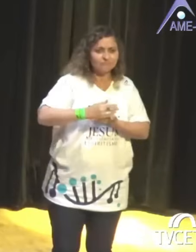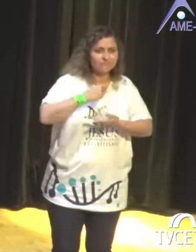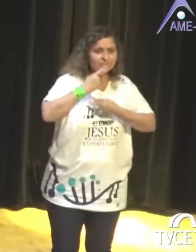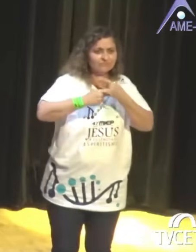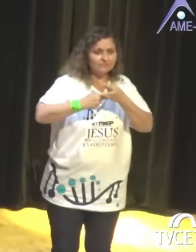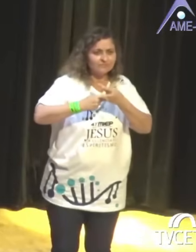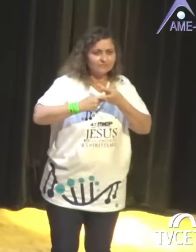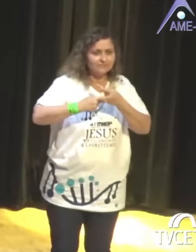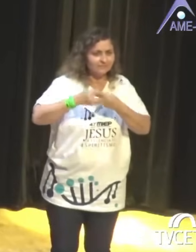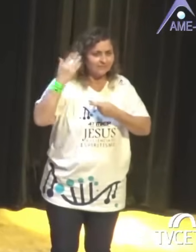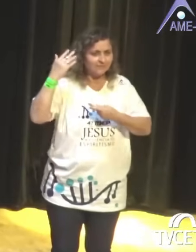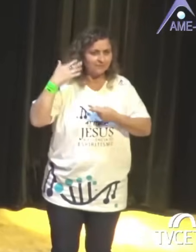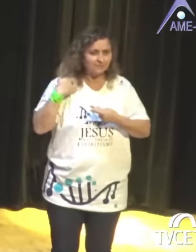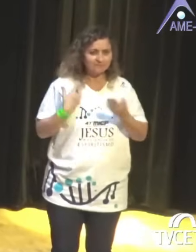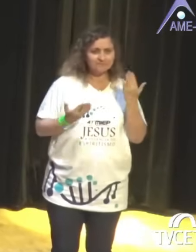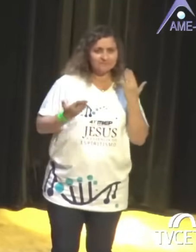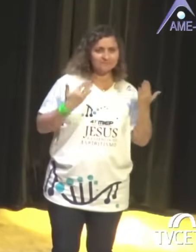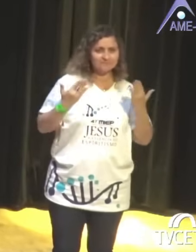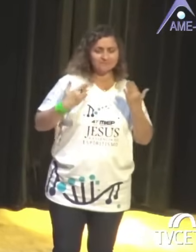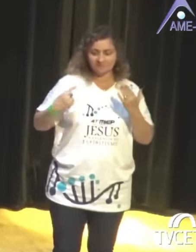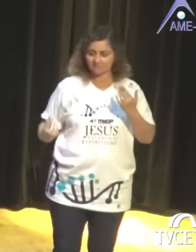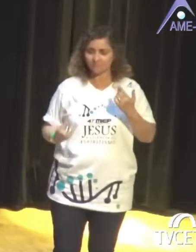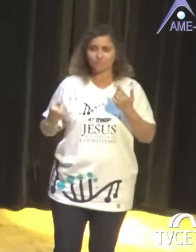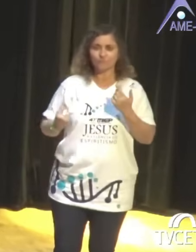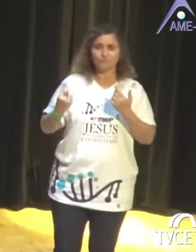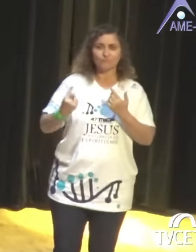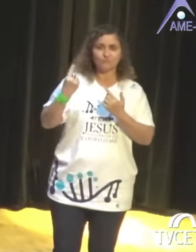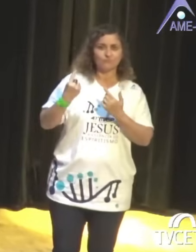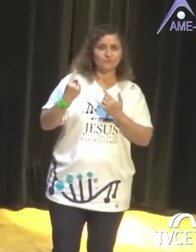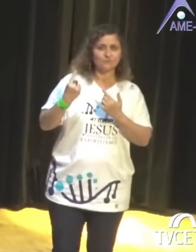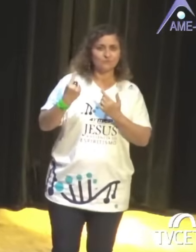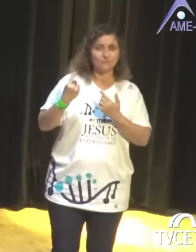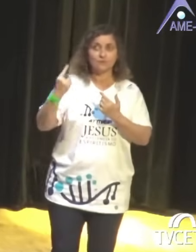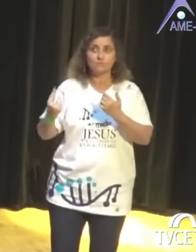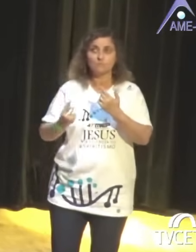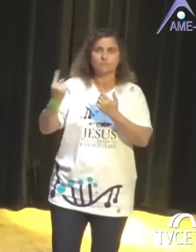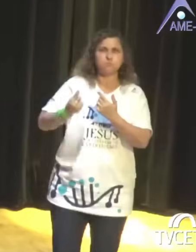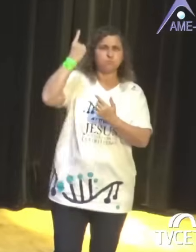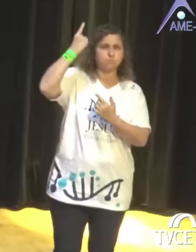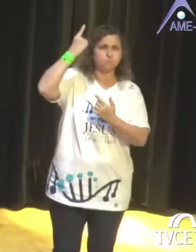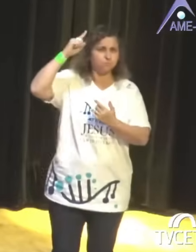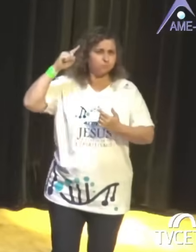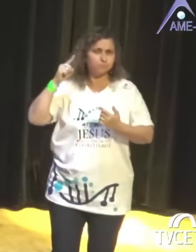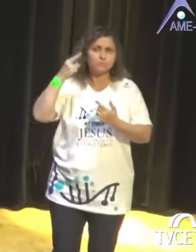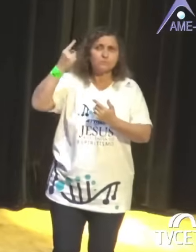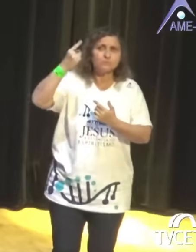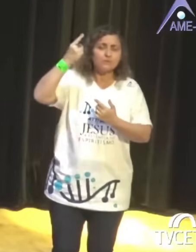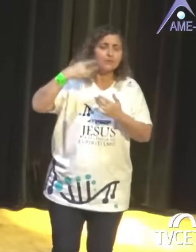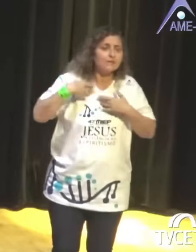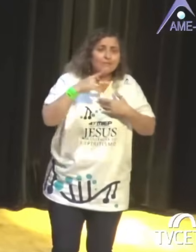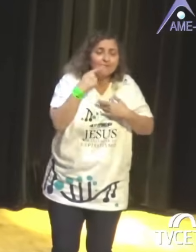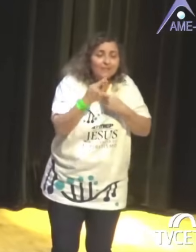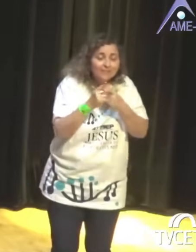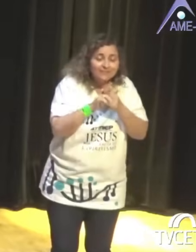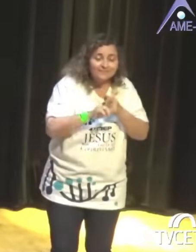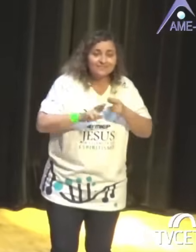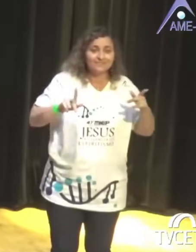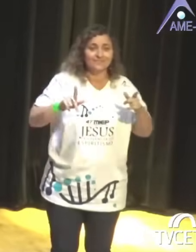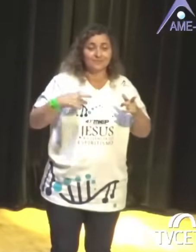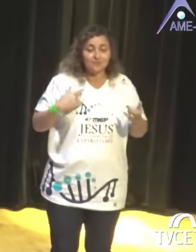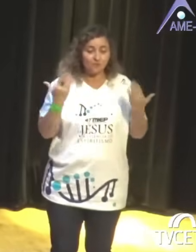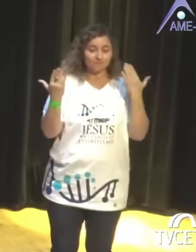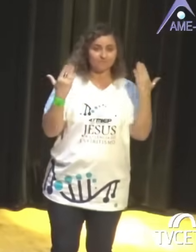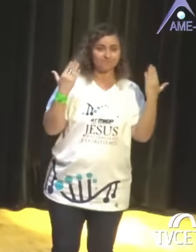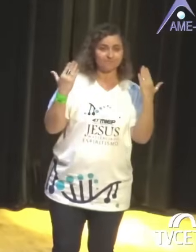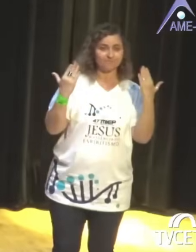falei dos foguetes então eu tô criticando não Não tô criticando eu tô falando o seguinte se você continuar com foguetes muito